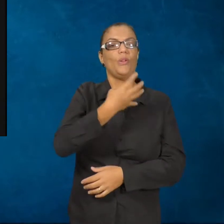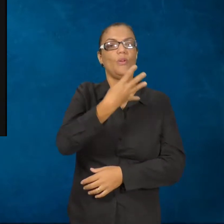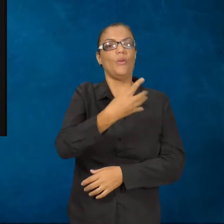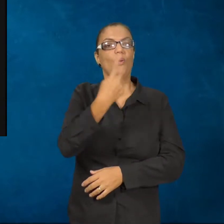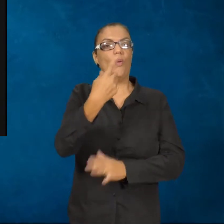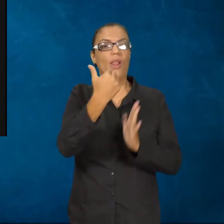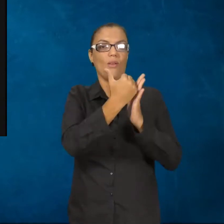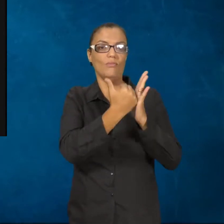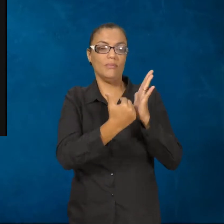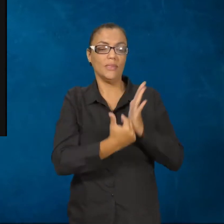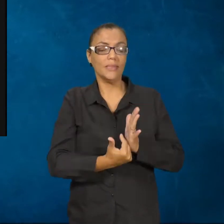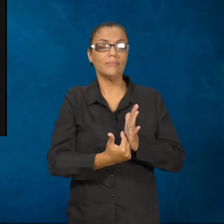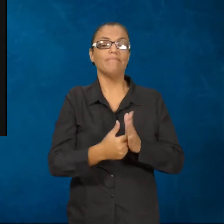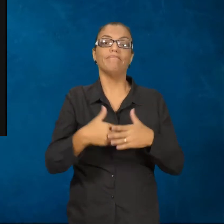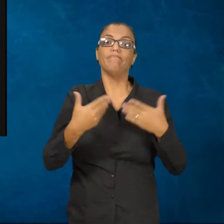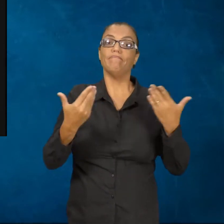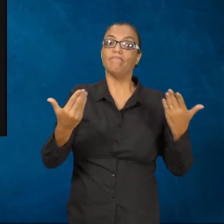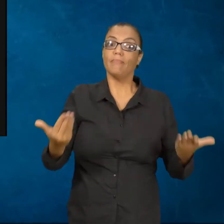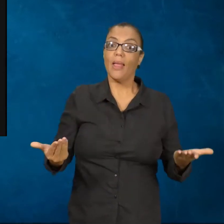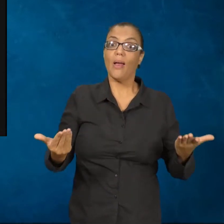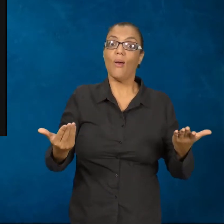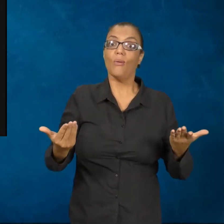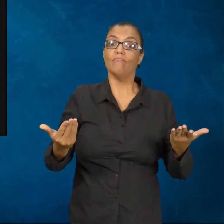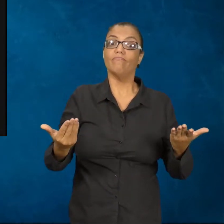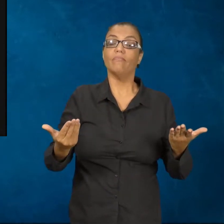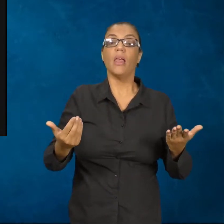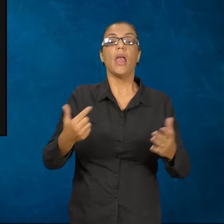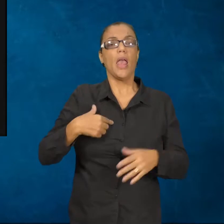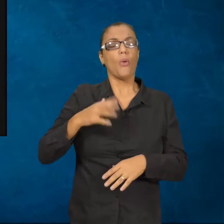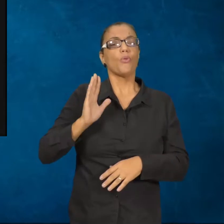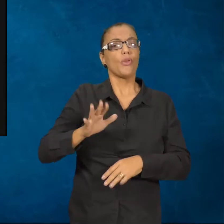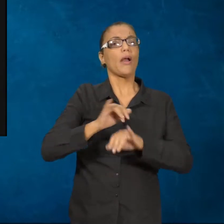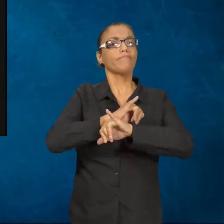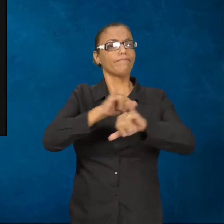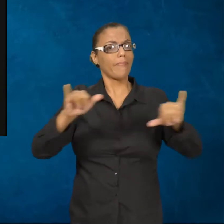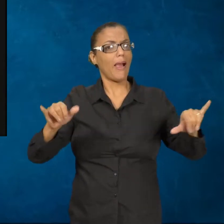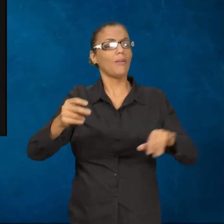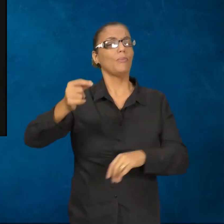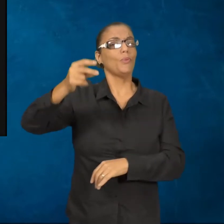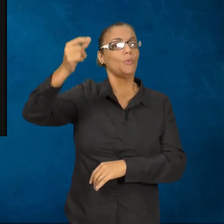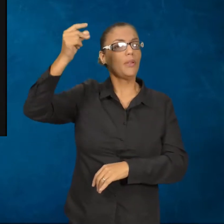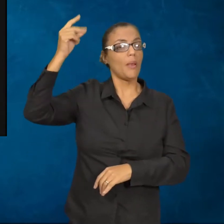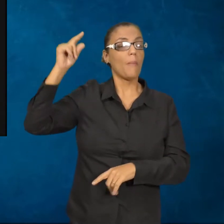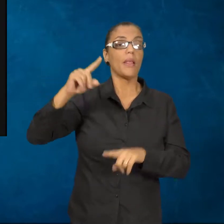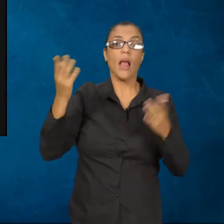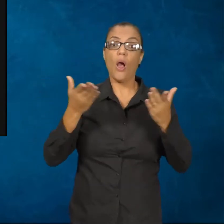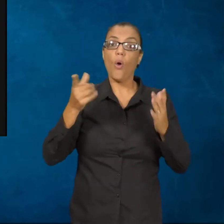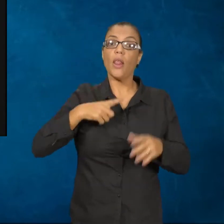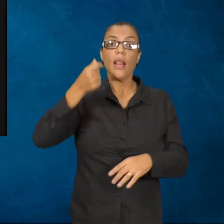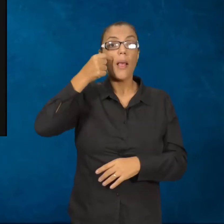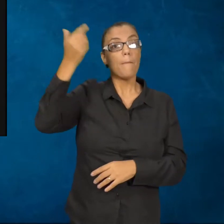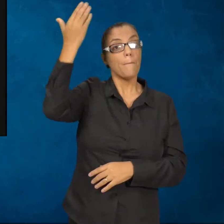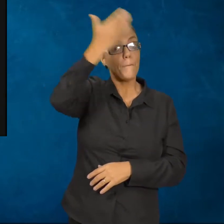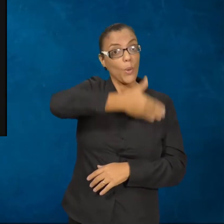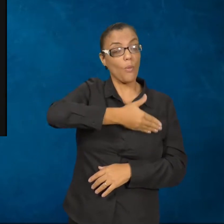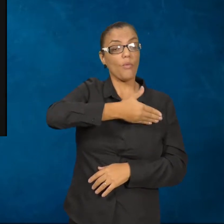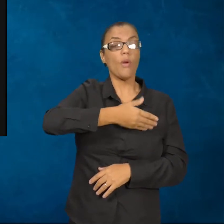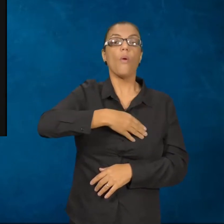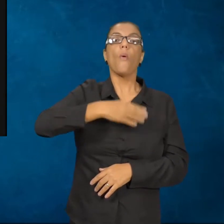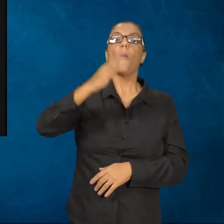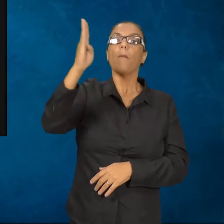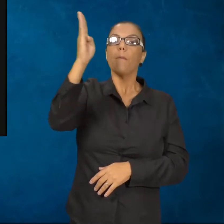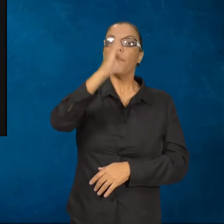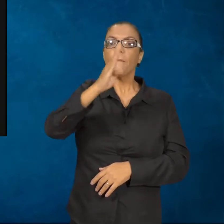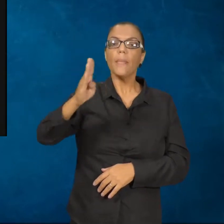seja, senhoras e senhores, eu falo isso faz tempo, mas agora está documentado. O Brasil é o pior, se